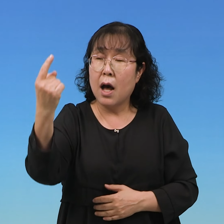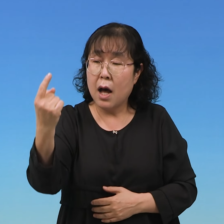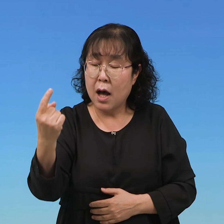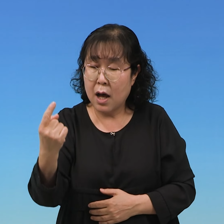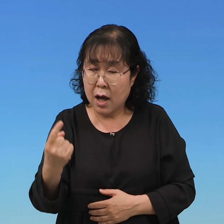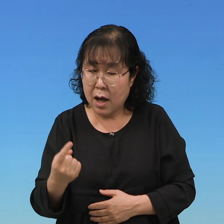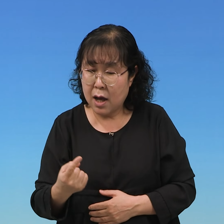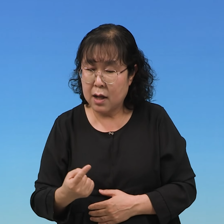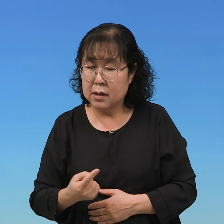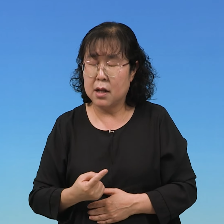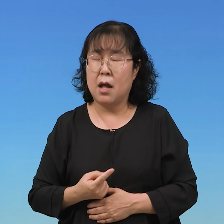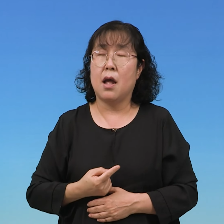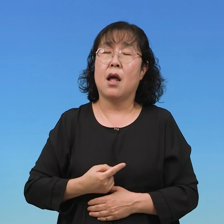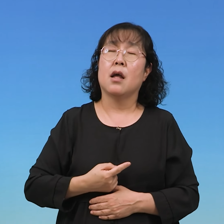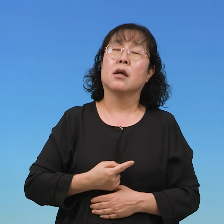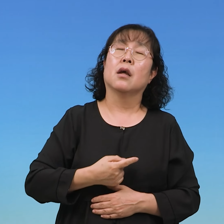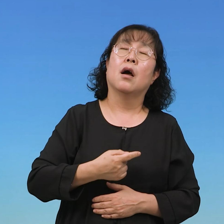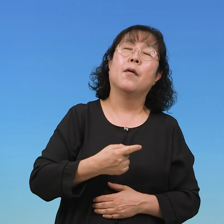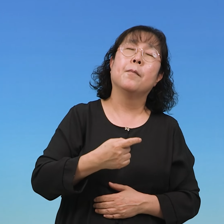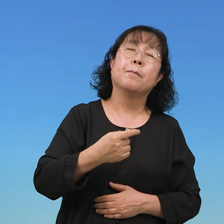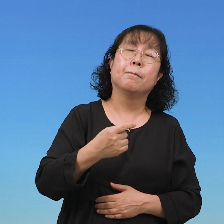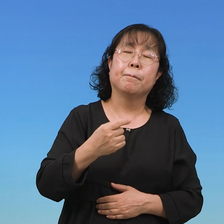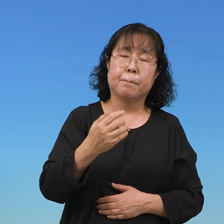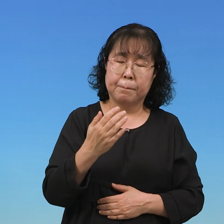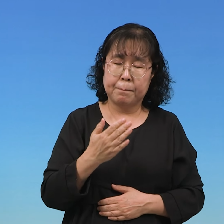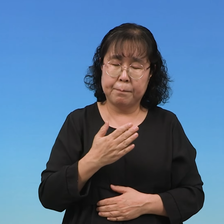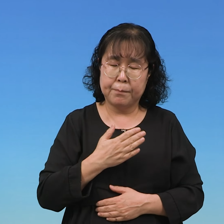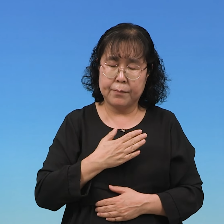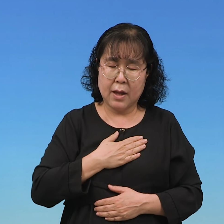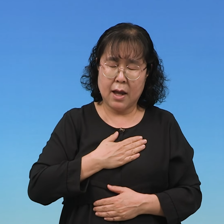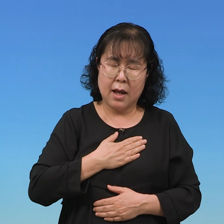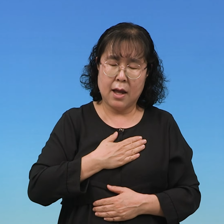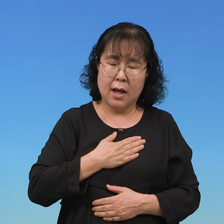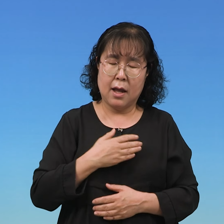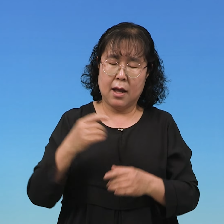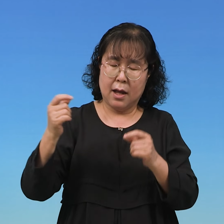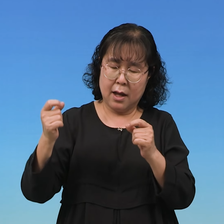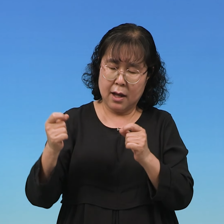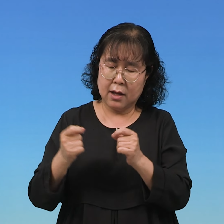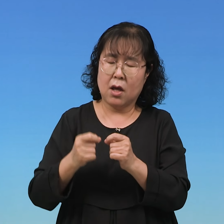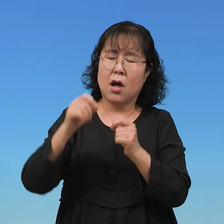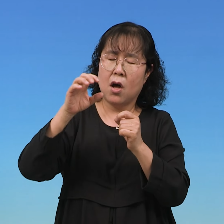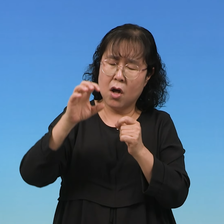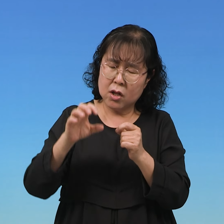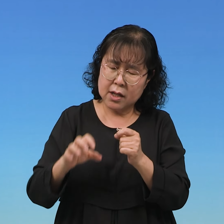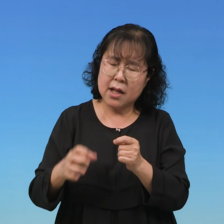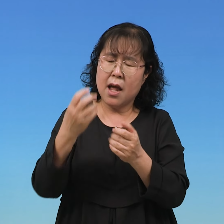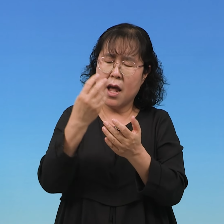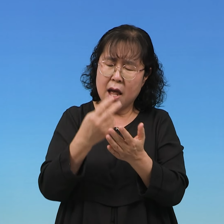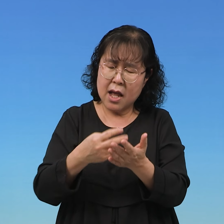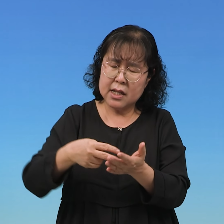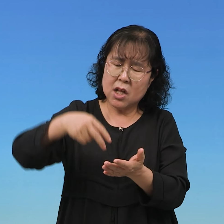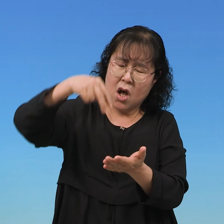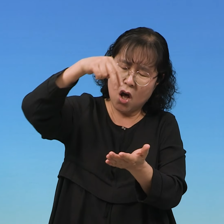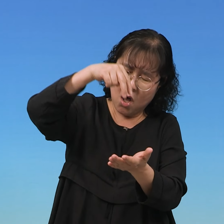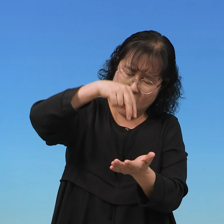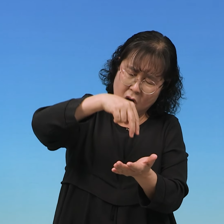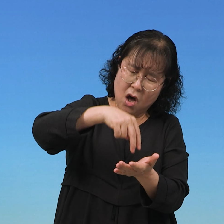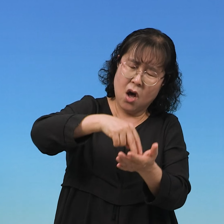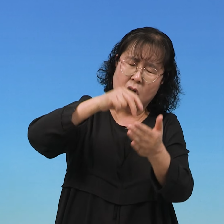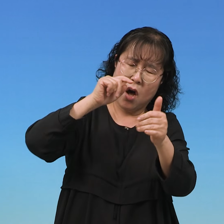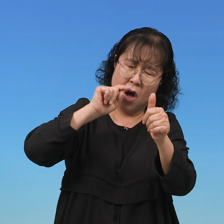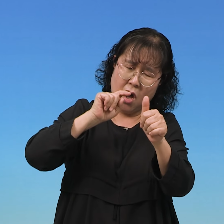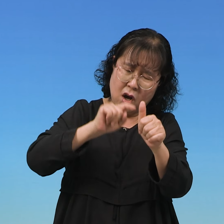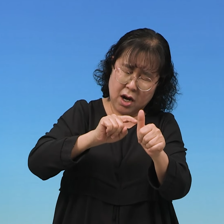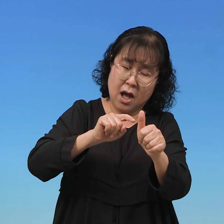나오. 내 곁에 서라. 내 곁에 하나님 아세요. 너의 목마른